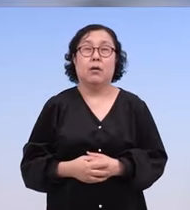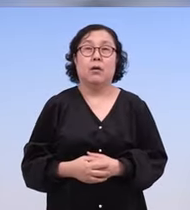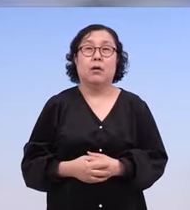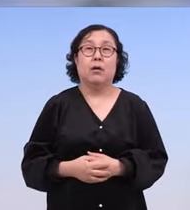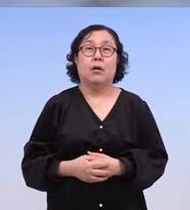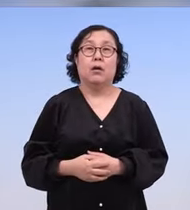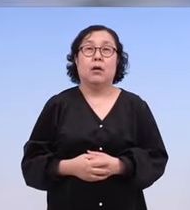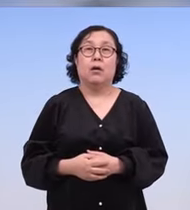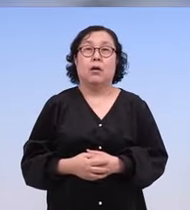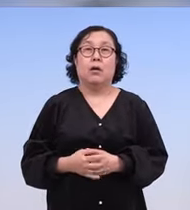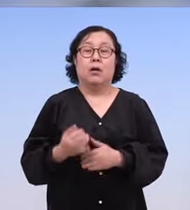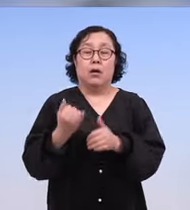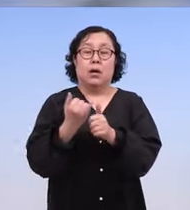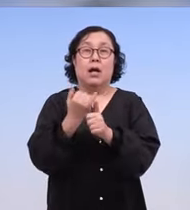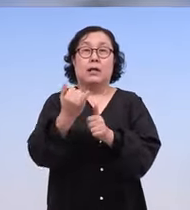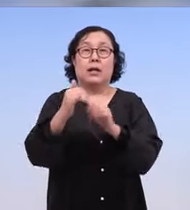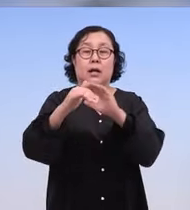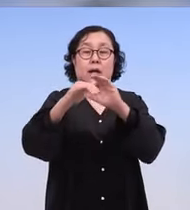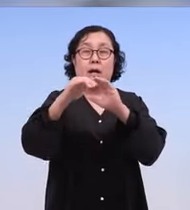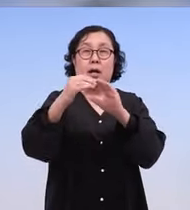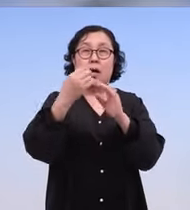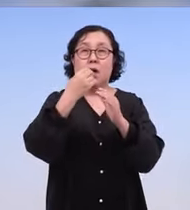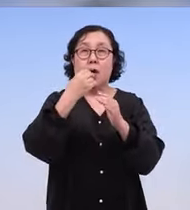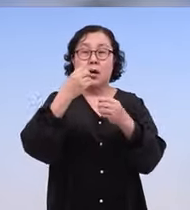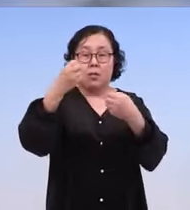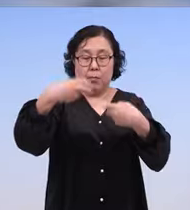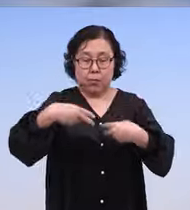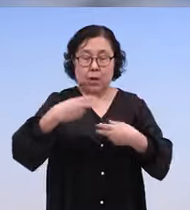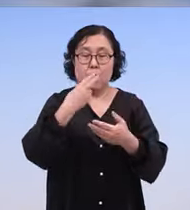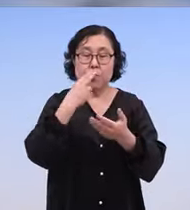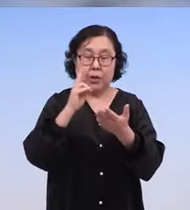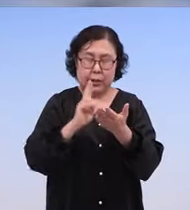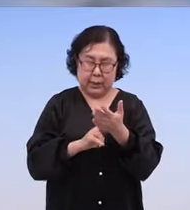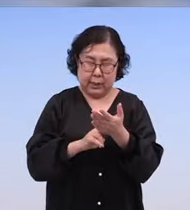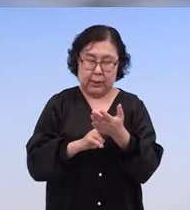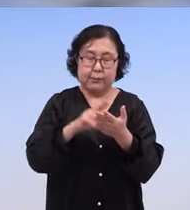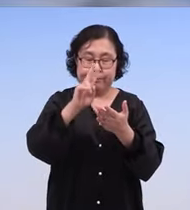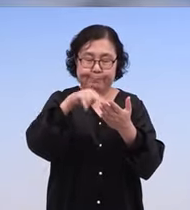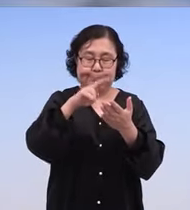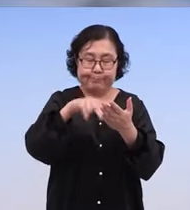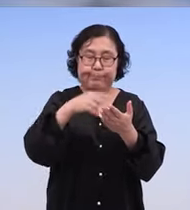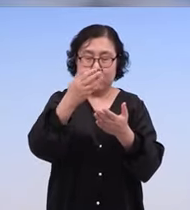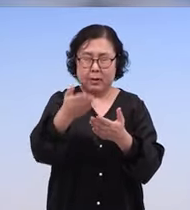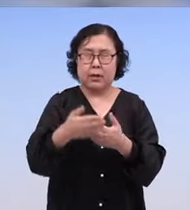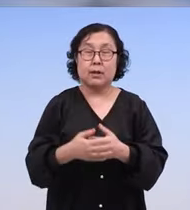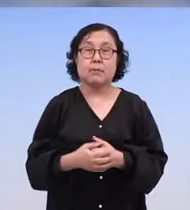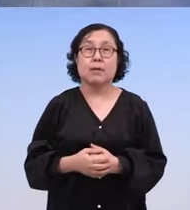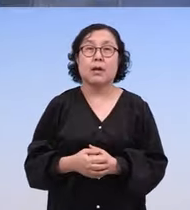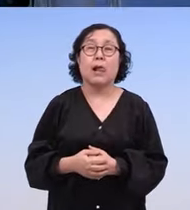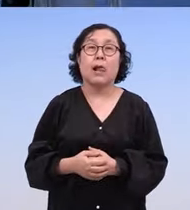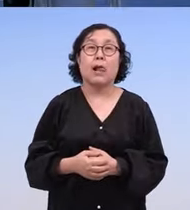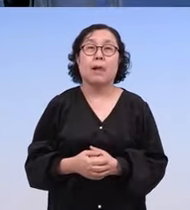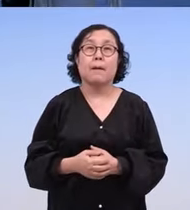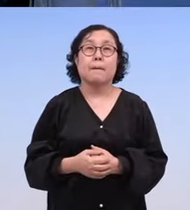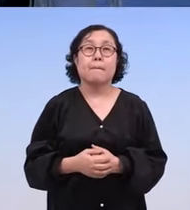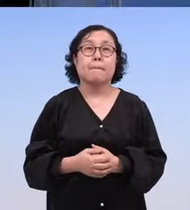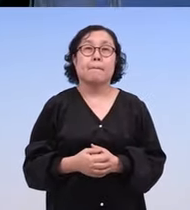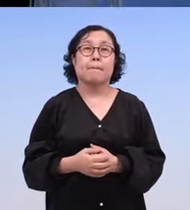이번에는 그 아내가 보내온, 자매가 보내온 편지를 한번 읽어 드릴 테니까 한번 내용을 한번 보십시오.